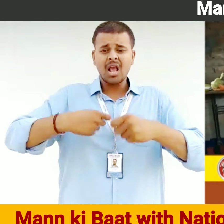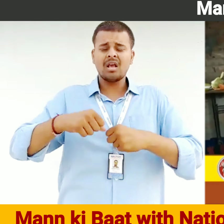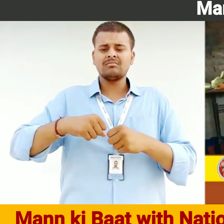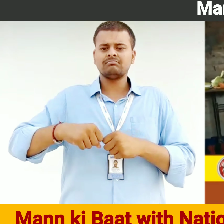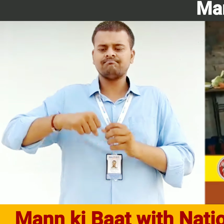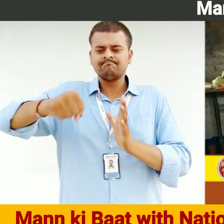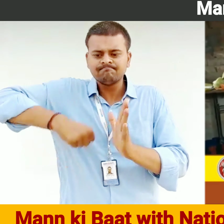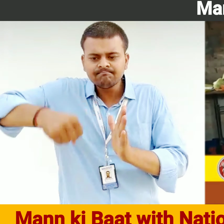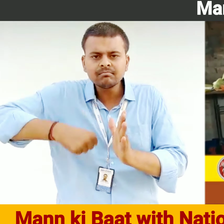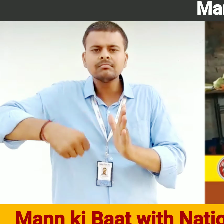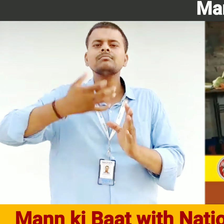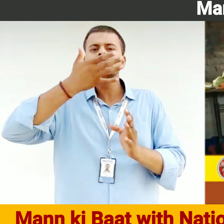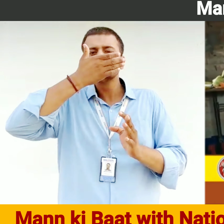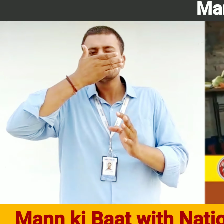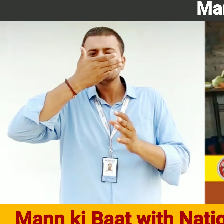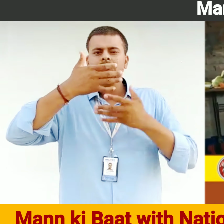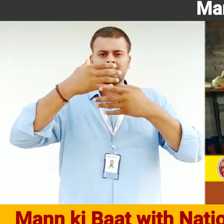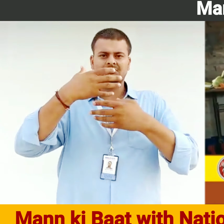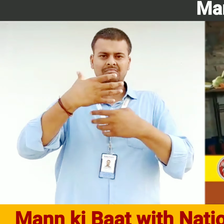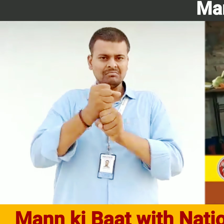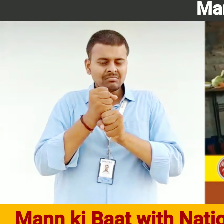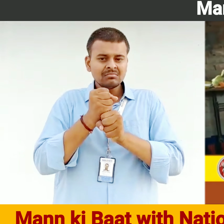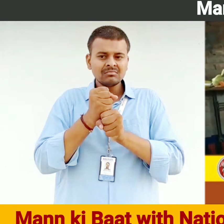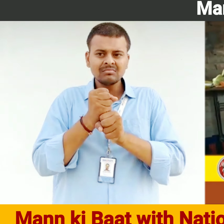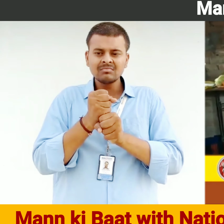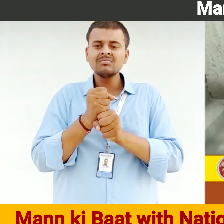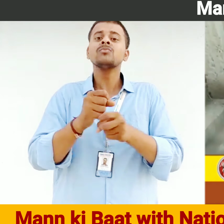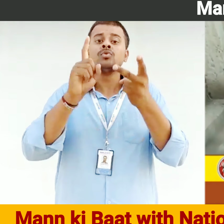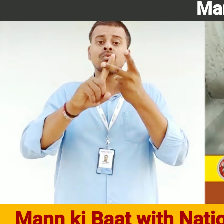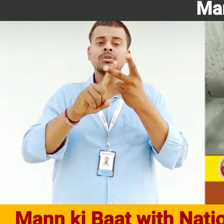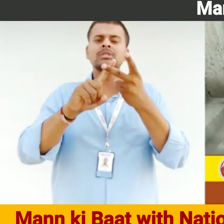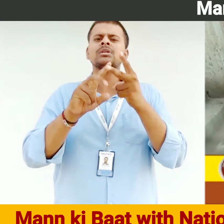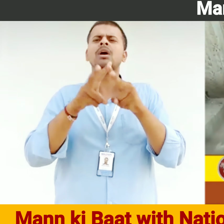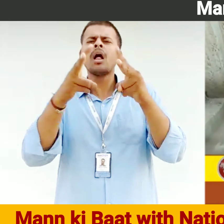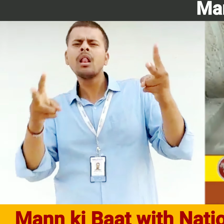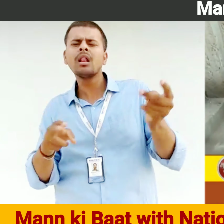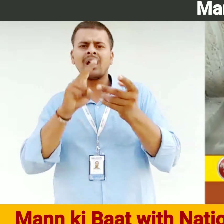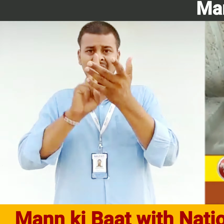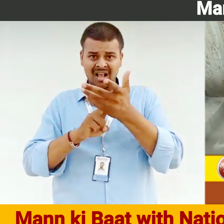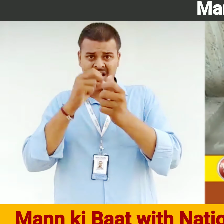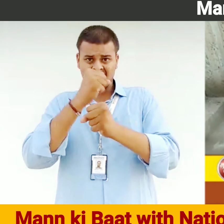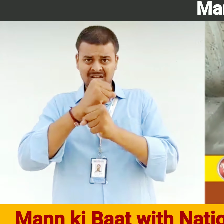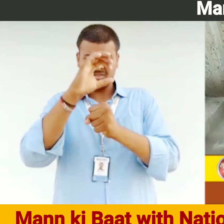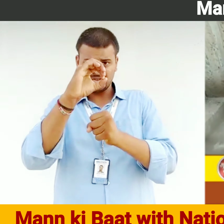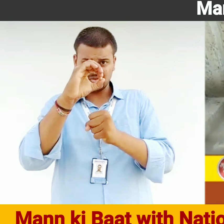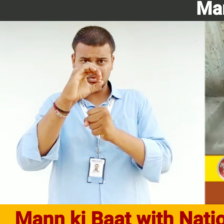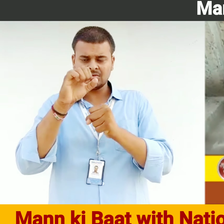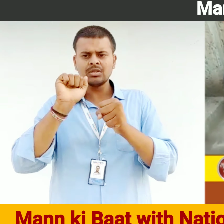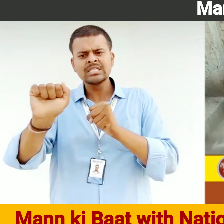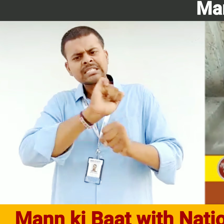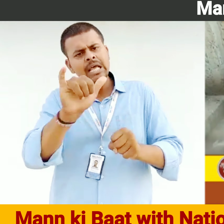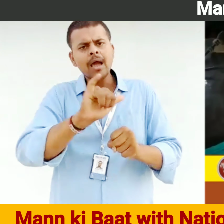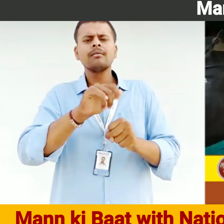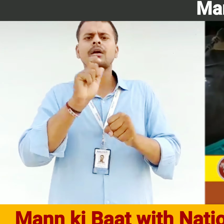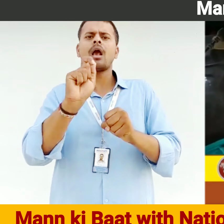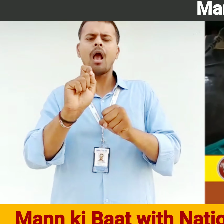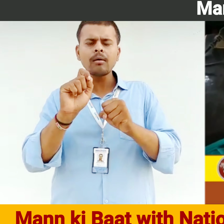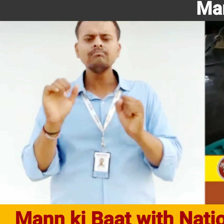हैं। तमाम सामाजिक संस्थाएं भी इस काम में इनका सहयोग कर रही हैं।